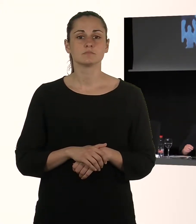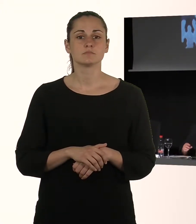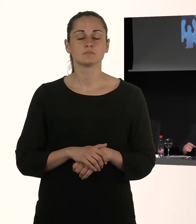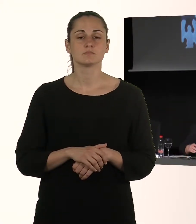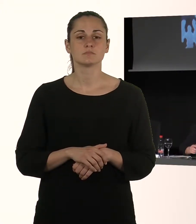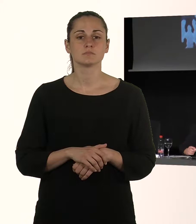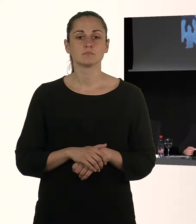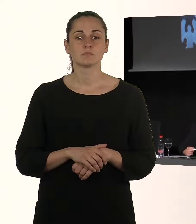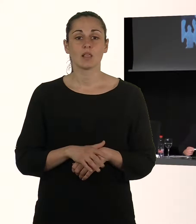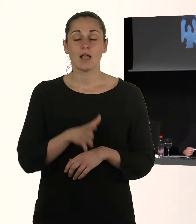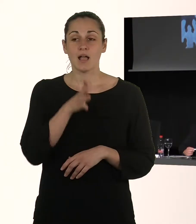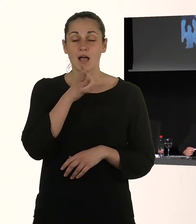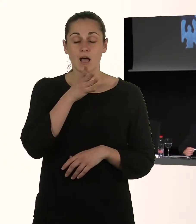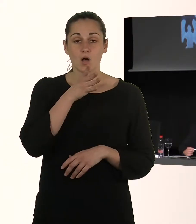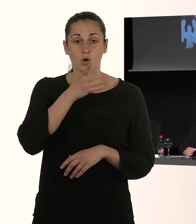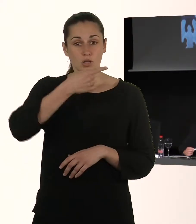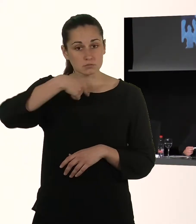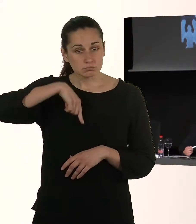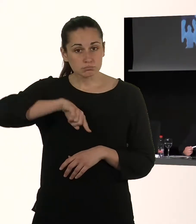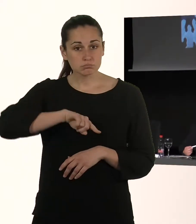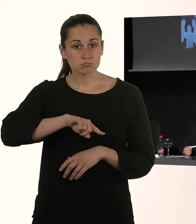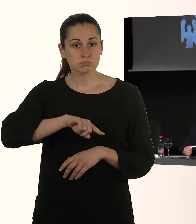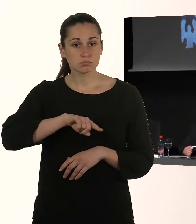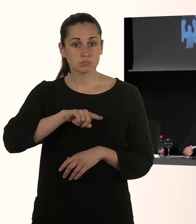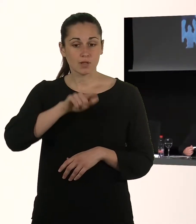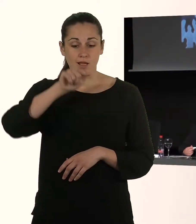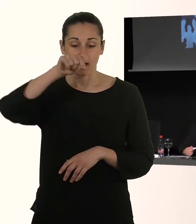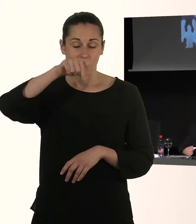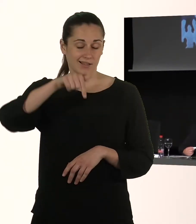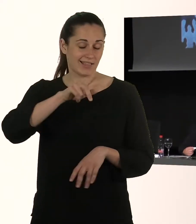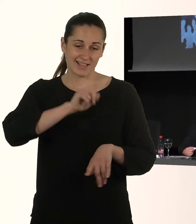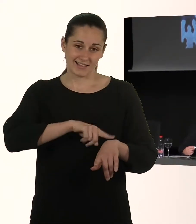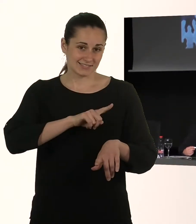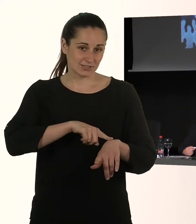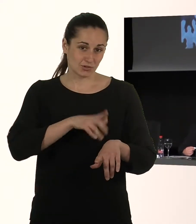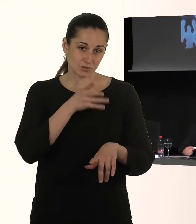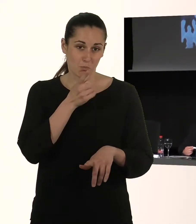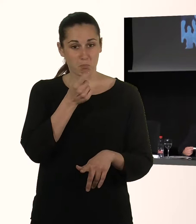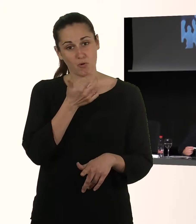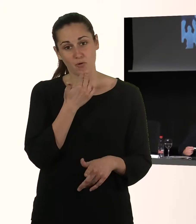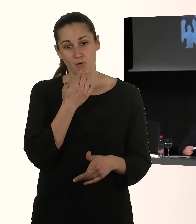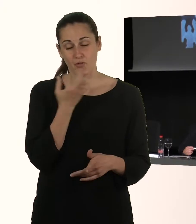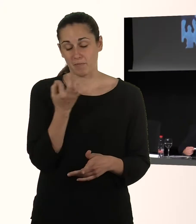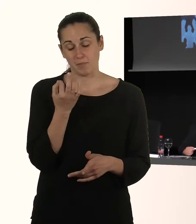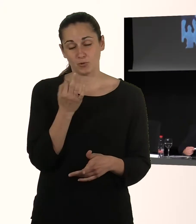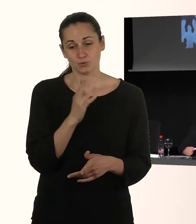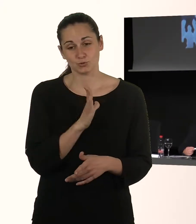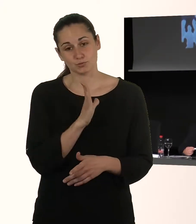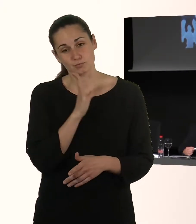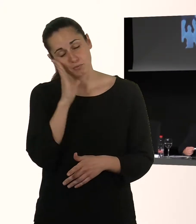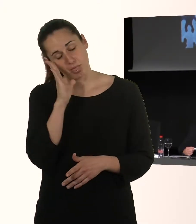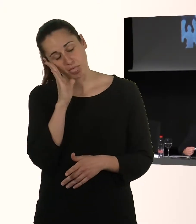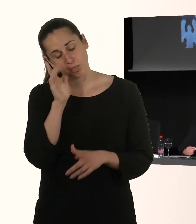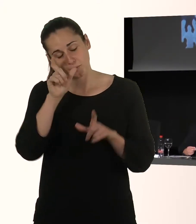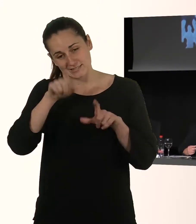Permitirme o permitirnos que a estas horas intempestivas en las que a lo mejor tendríamos que estar durmiendo una